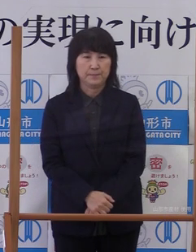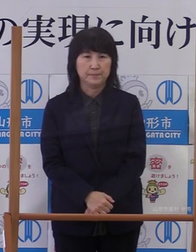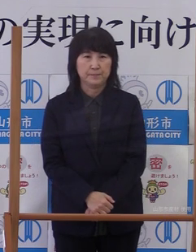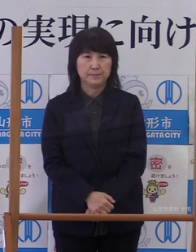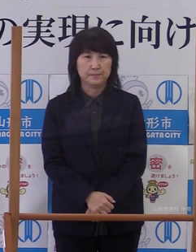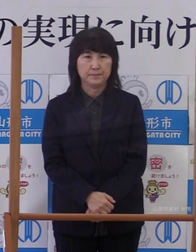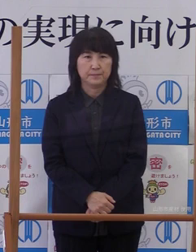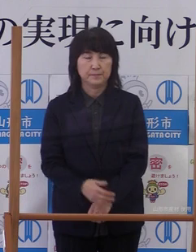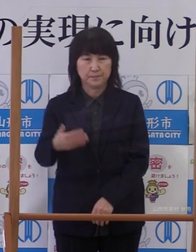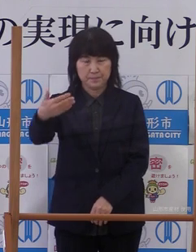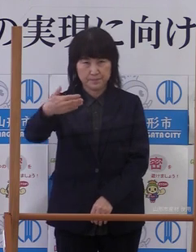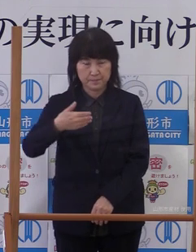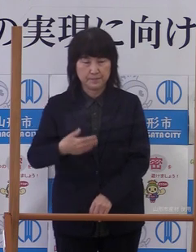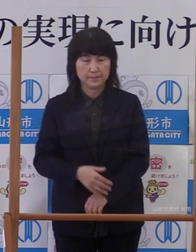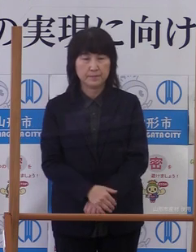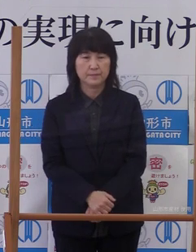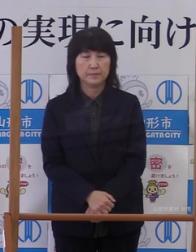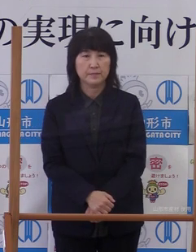最後にもう一点、